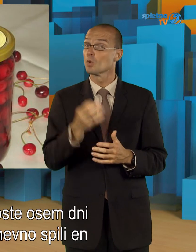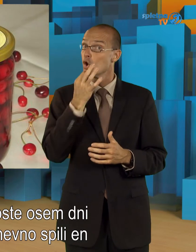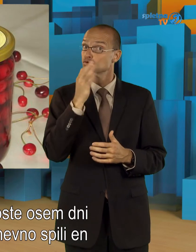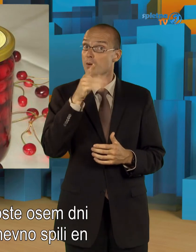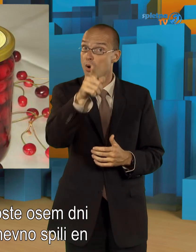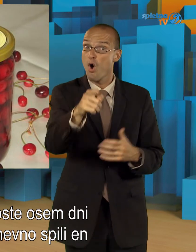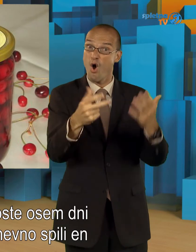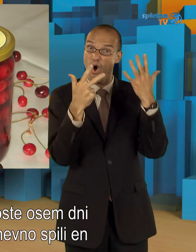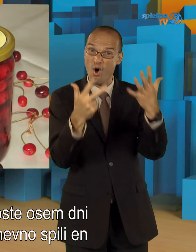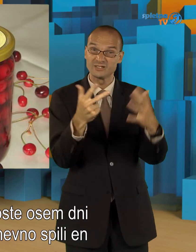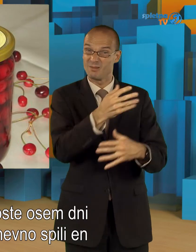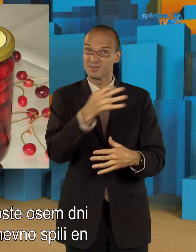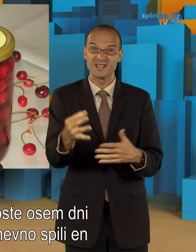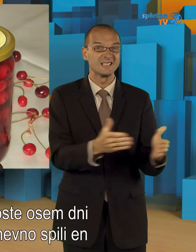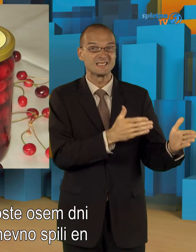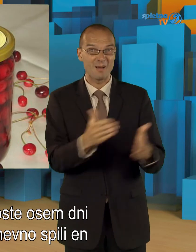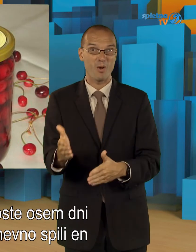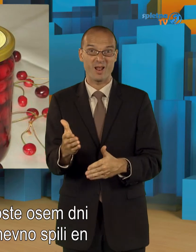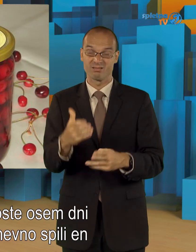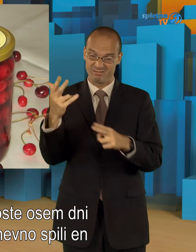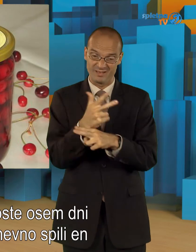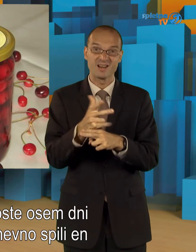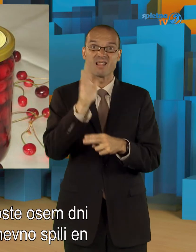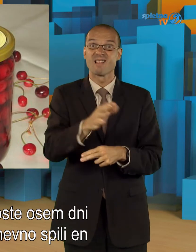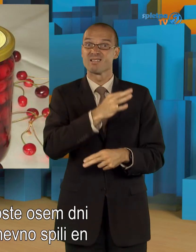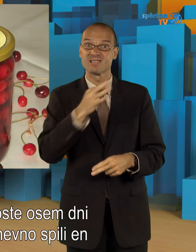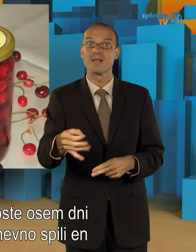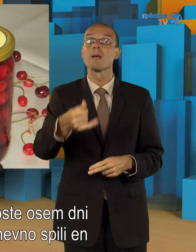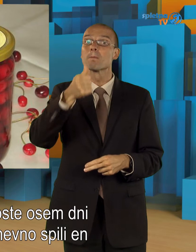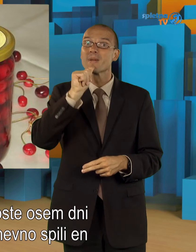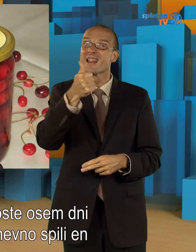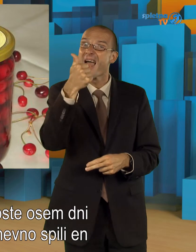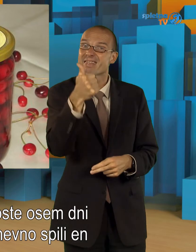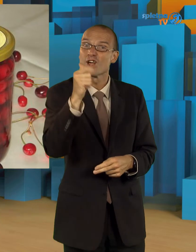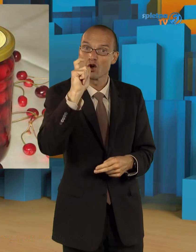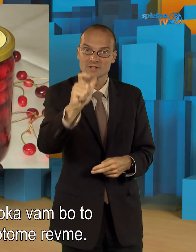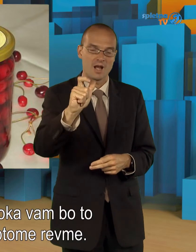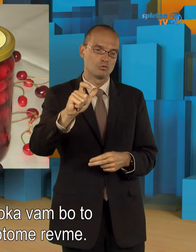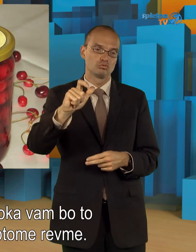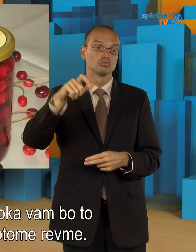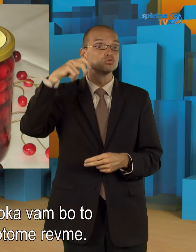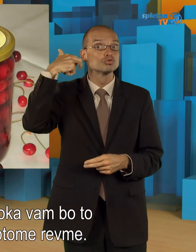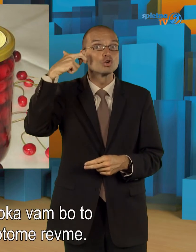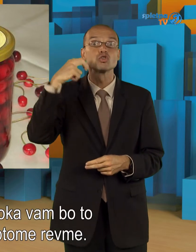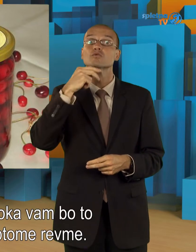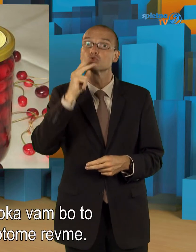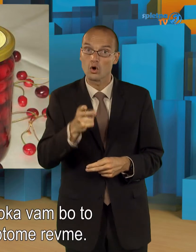Če boste 8 dni zaporedoma 3-krat dnevno spili en kozarec češnjevega soka, vam bo to pomagalo blažiti simptome